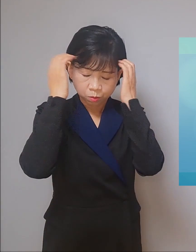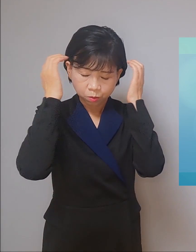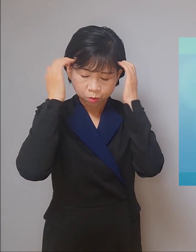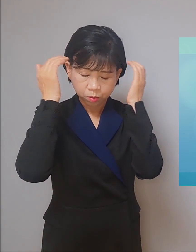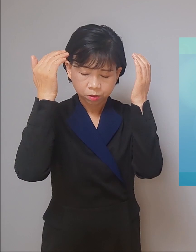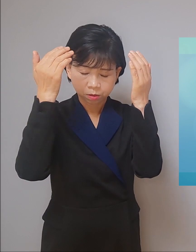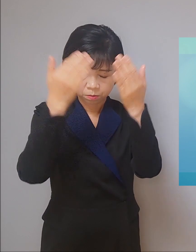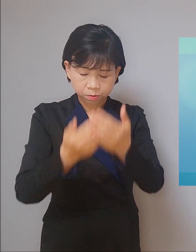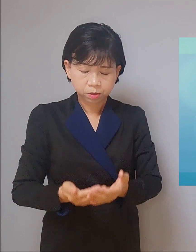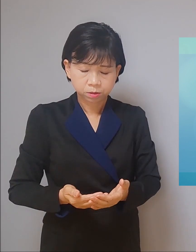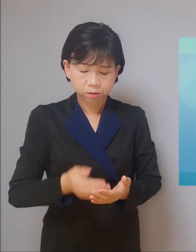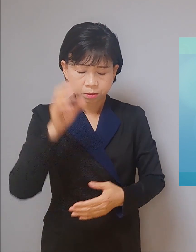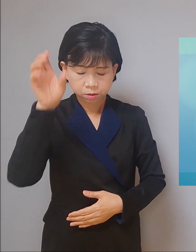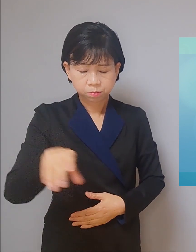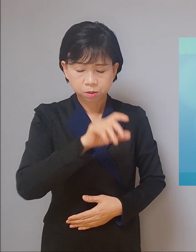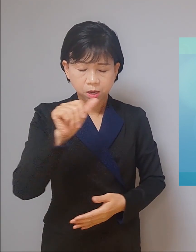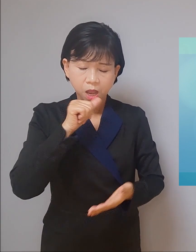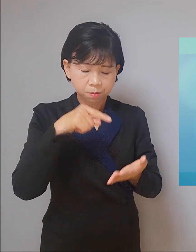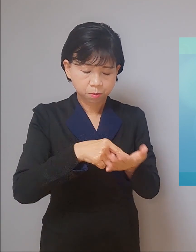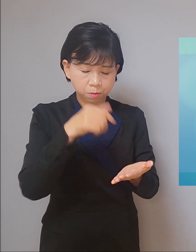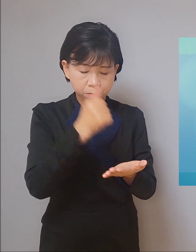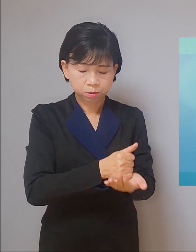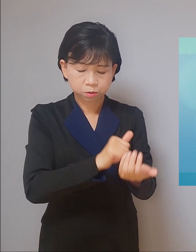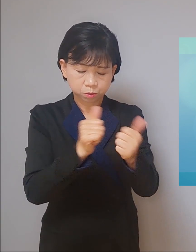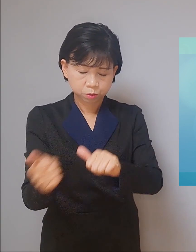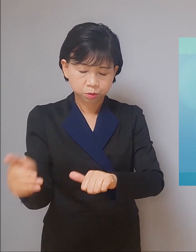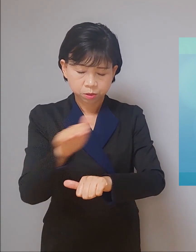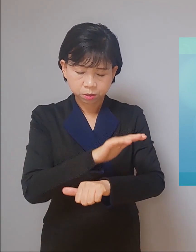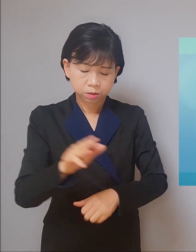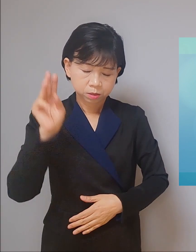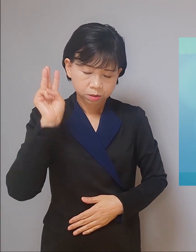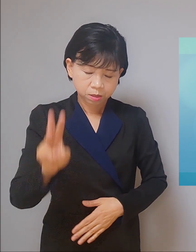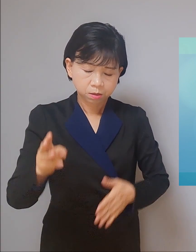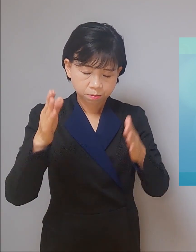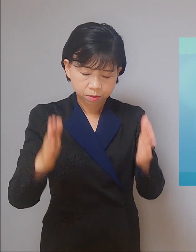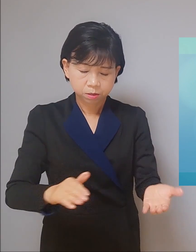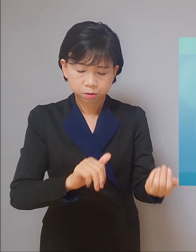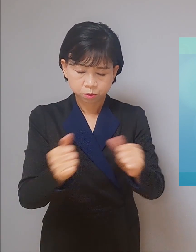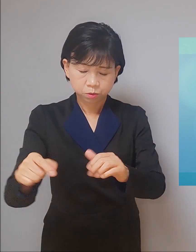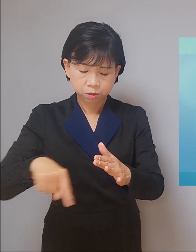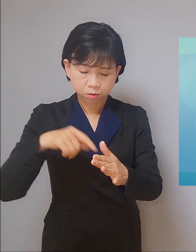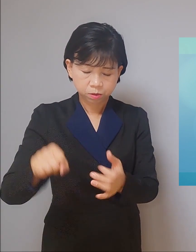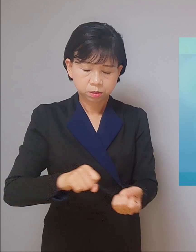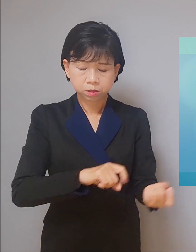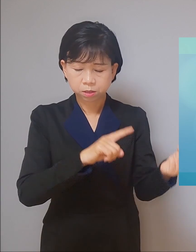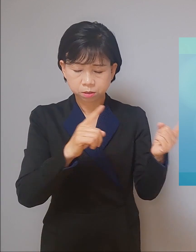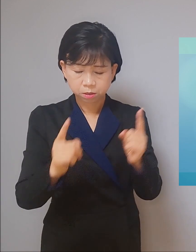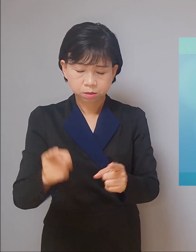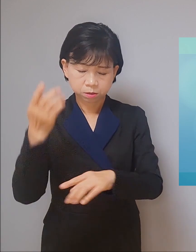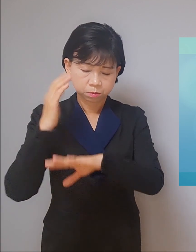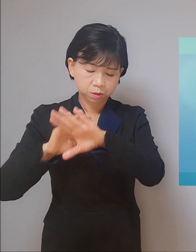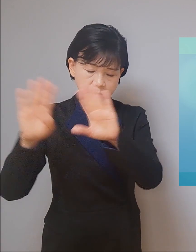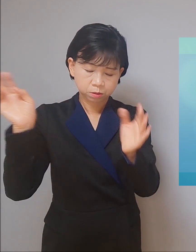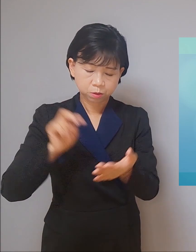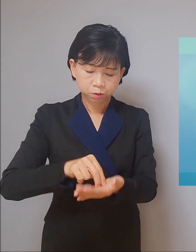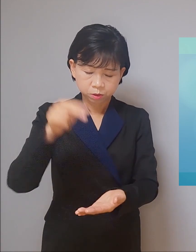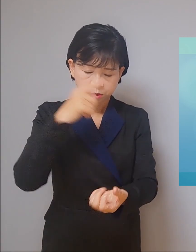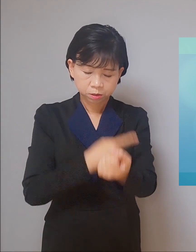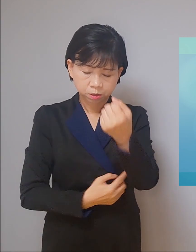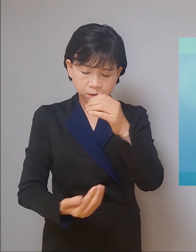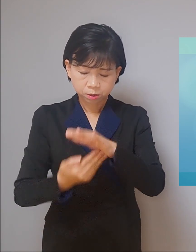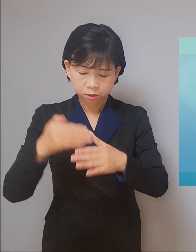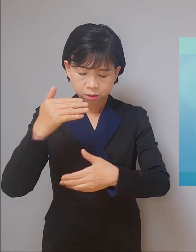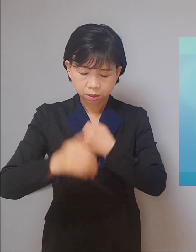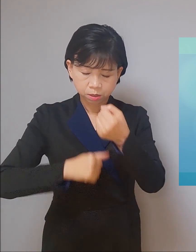박혀 죽으시고 장사한 지 사흘에 죽은 자 가운데서 다시 살아나시며 하늘에 오르사